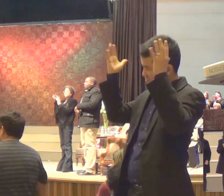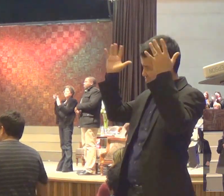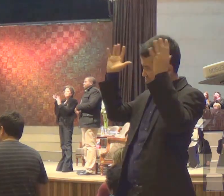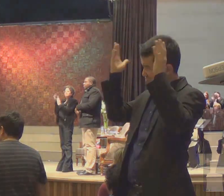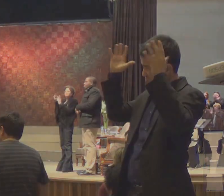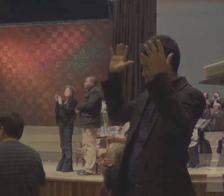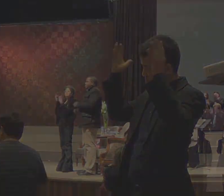aqui